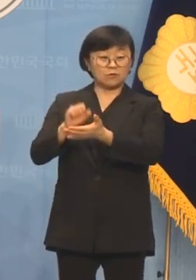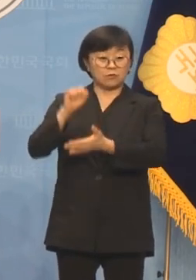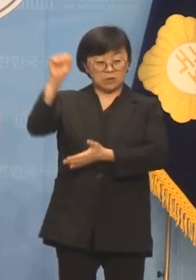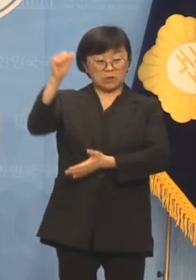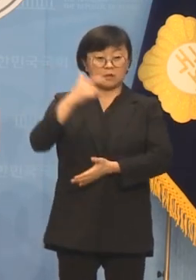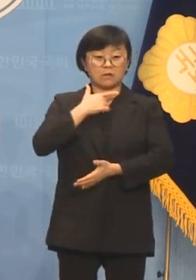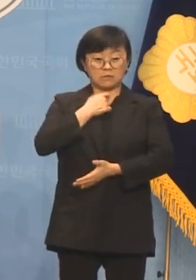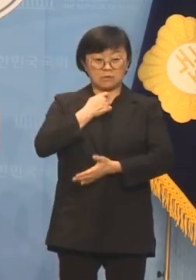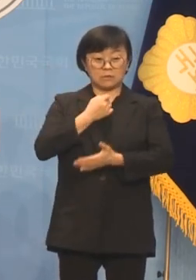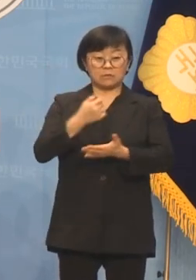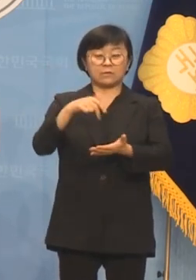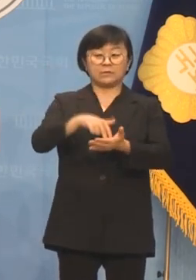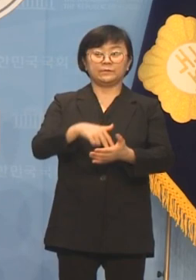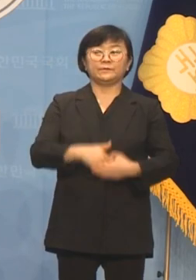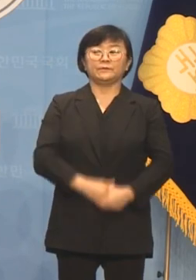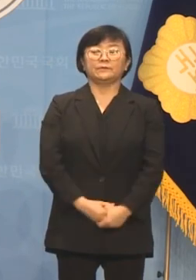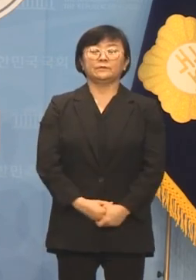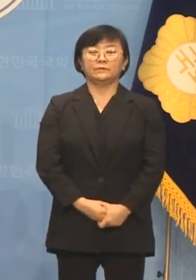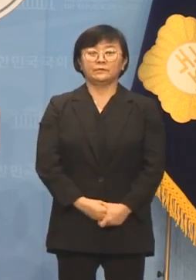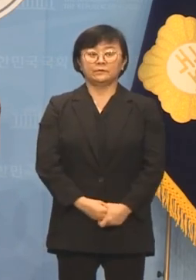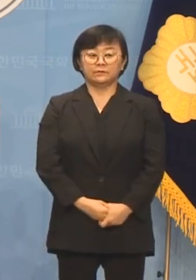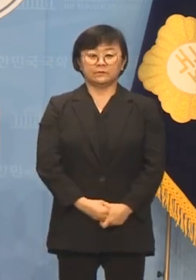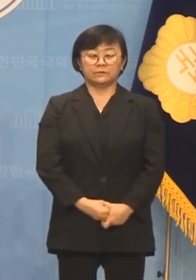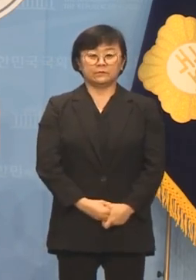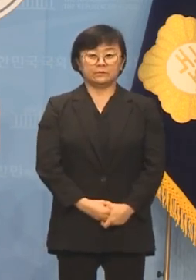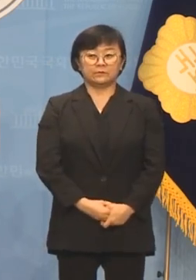규탄하고자 이 자리에 섰습니다.